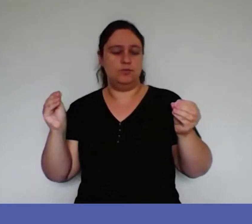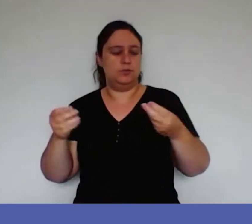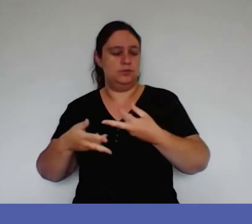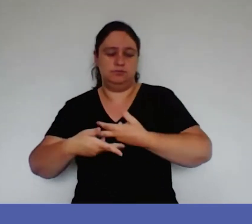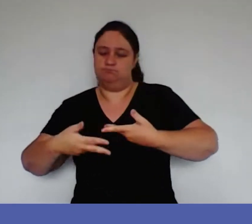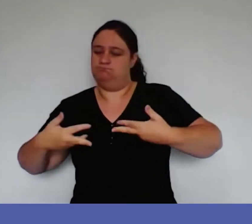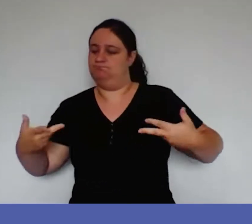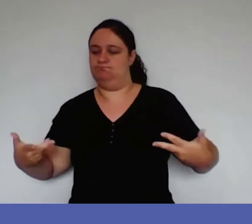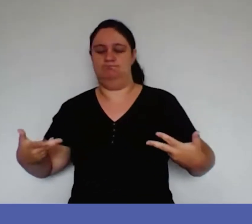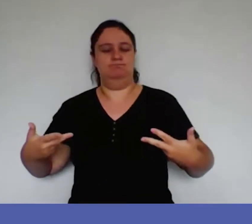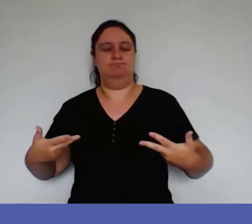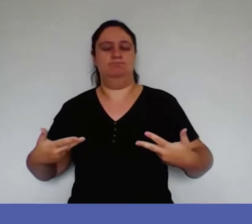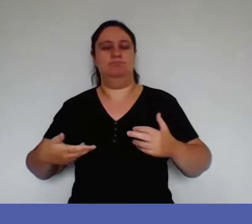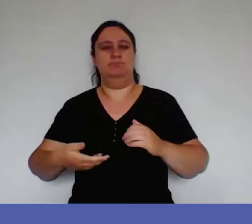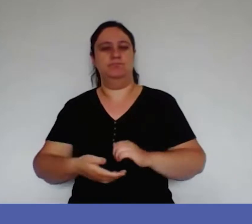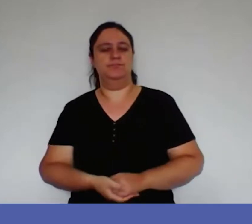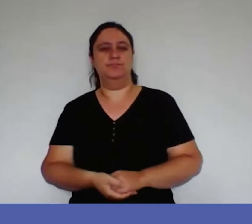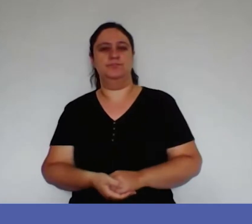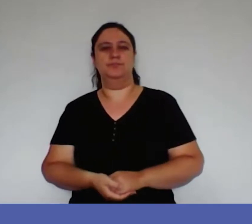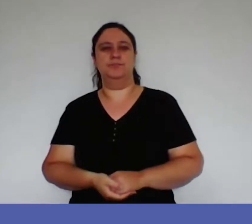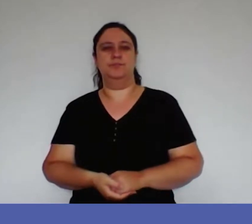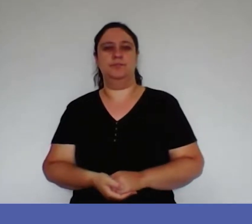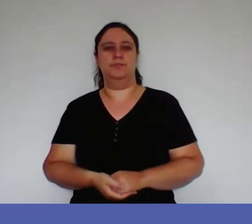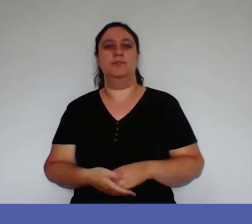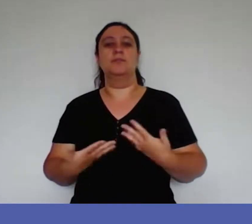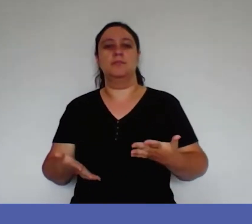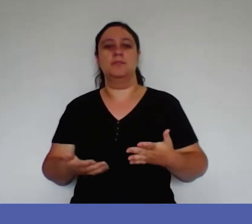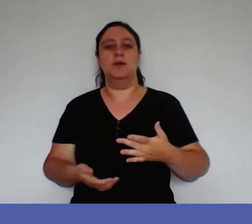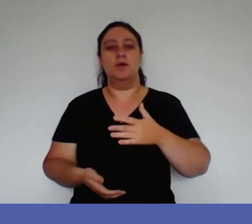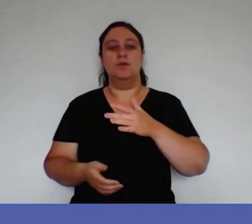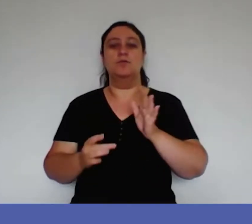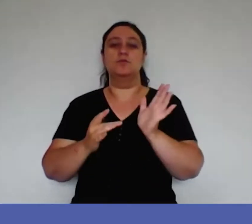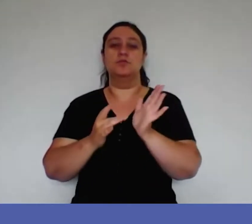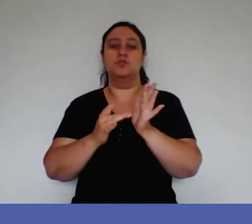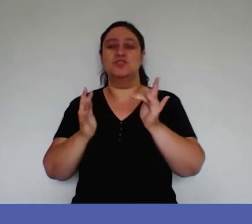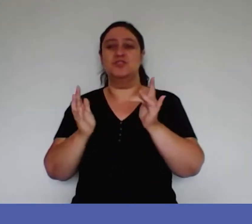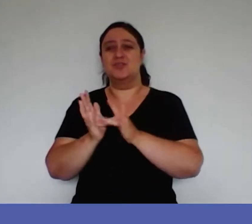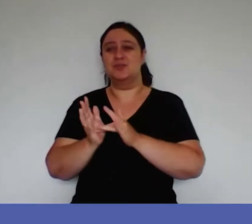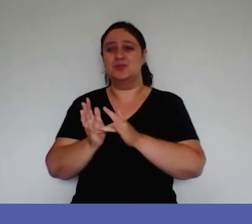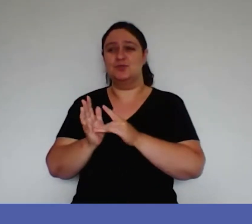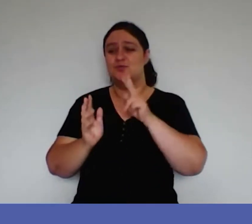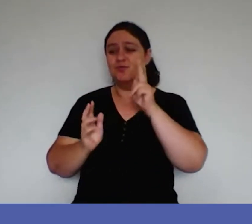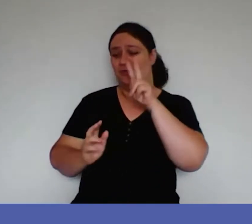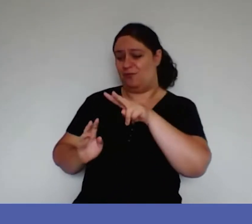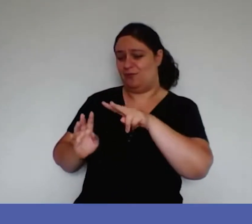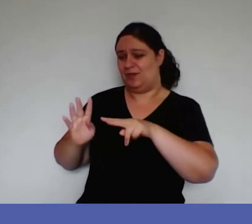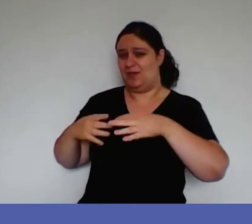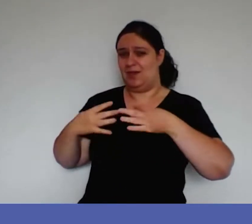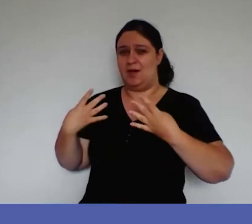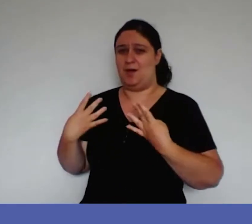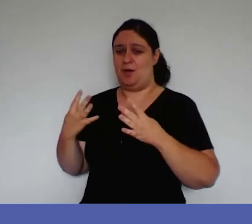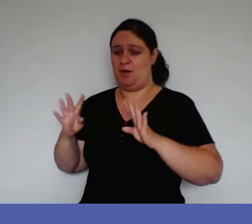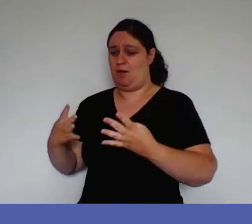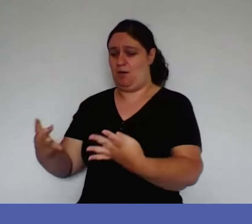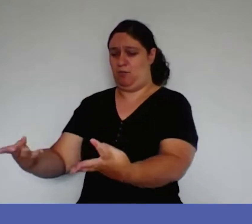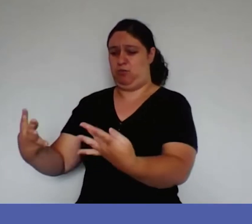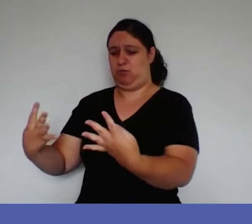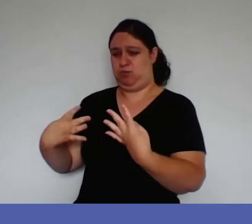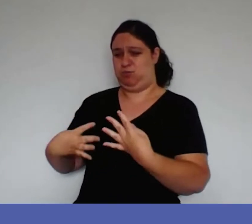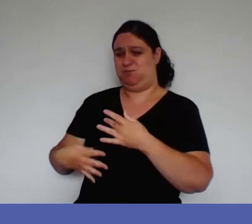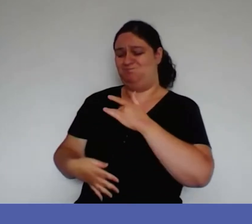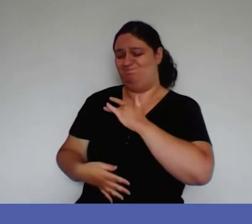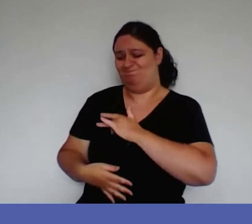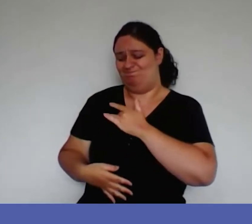enfermidade. E ele se compadecia das multidões, porque eram como ovelhas